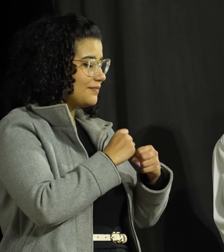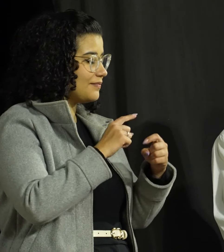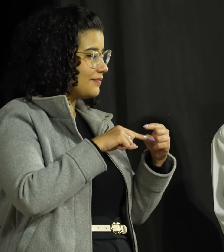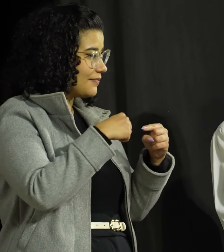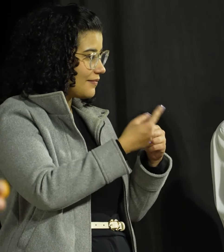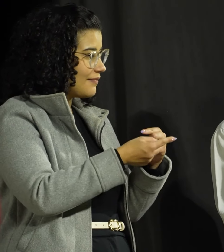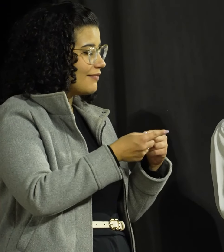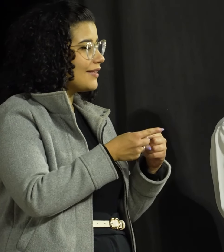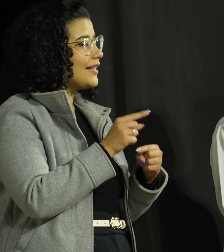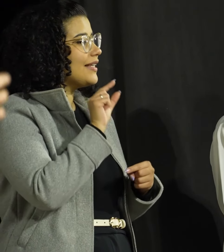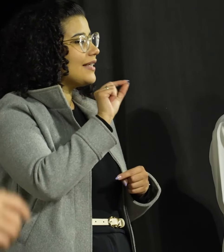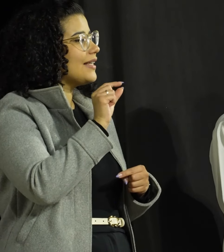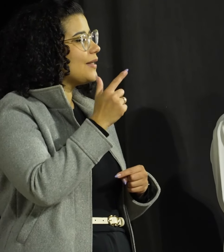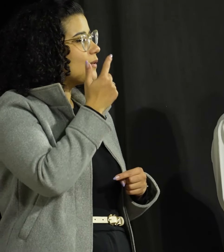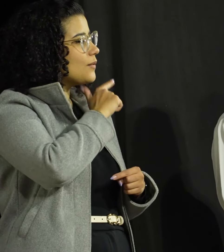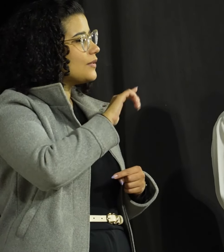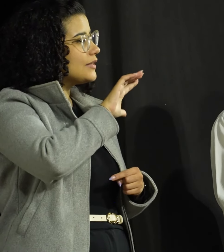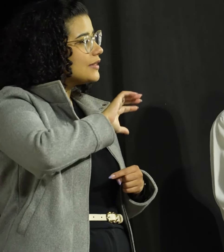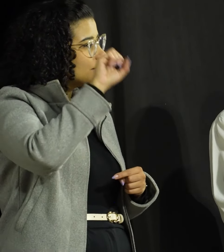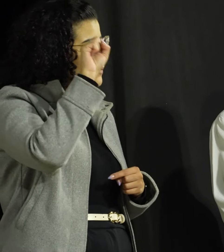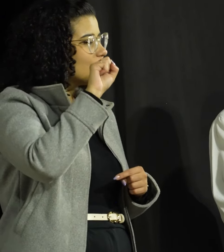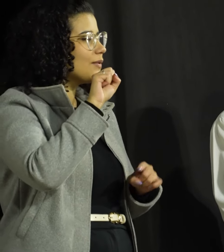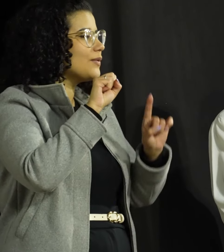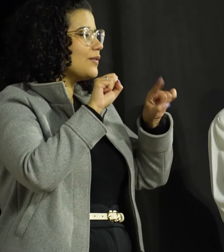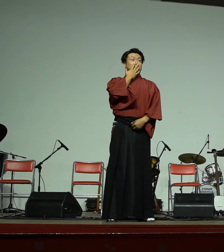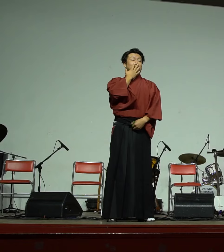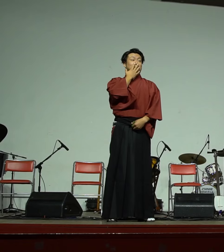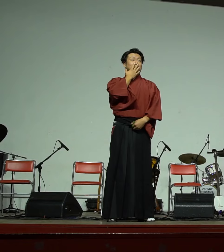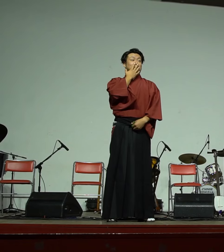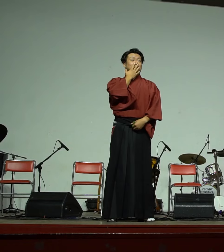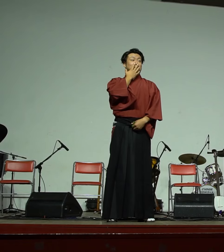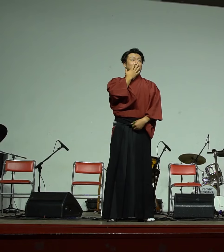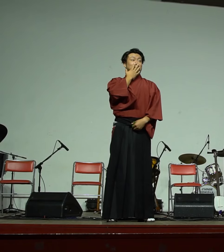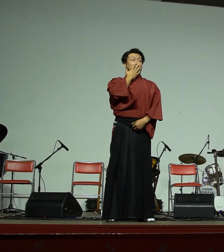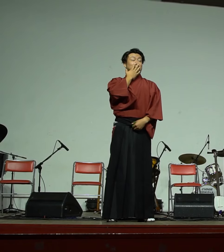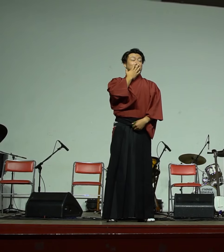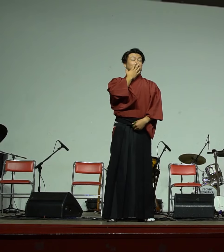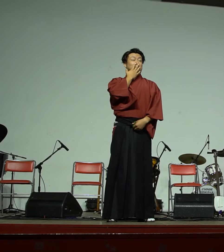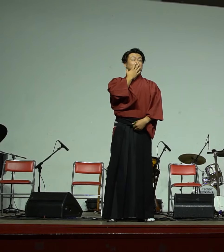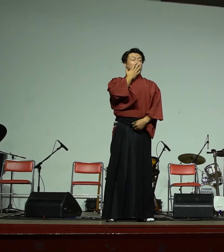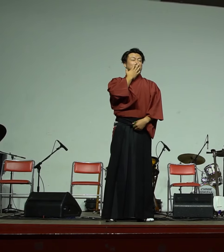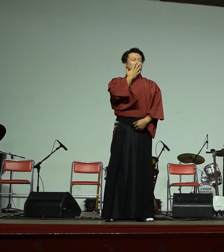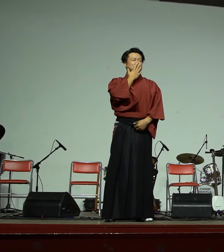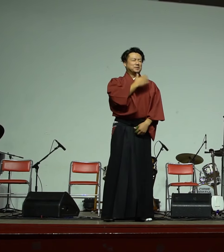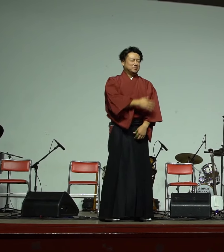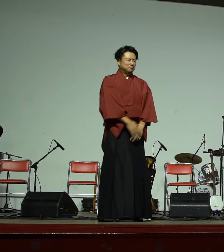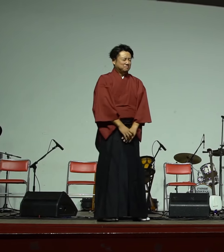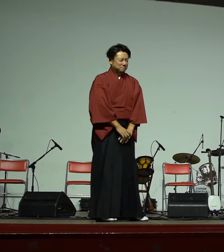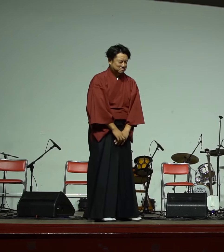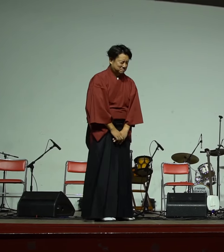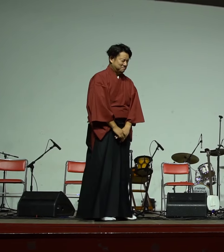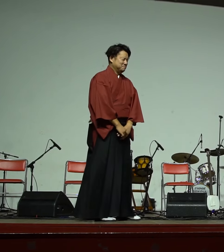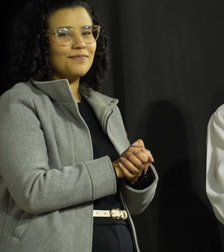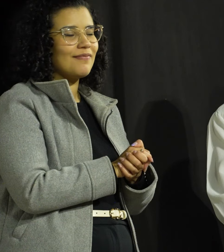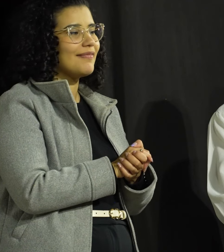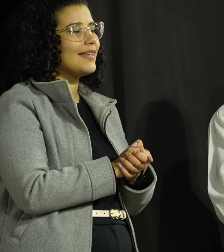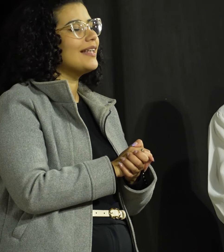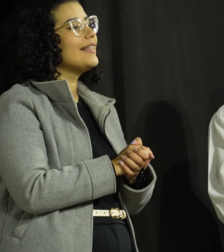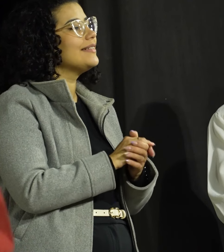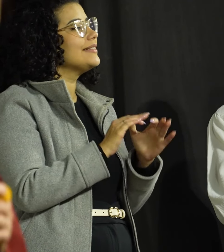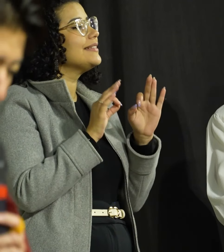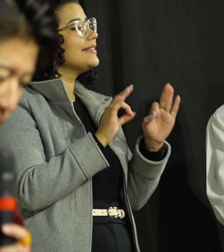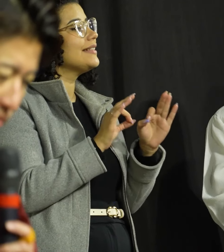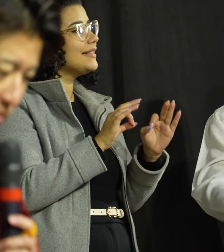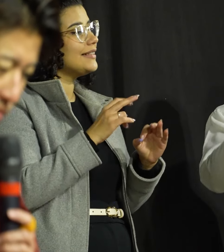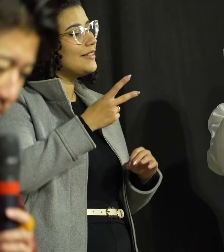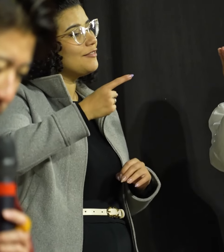dessa vez, quem se consagrou campeão foi colegial. 準優勝はもちろん銀三郎でした。 E com certeza,